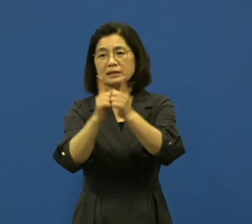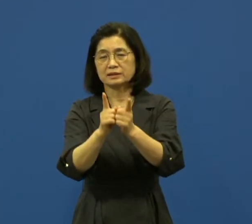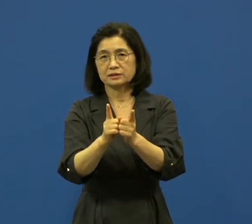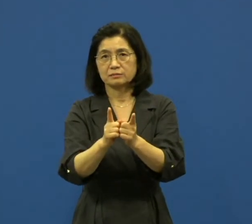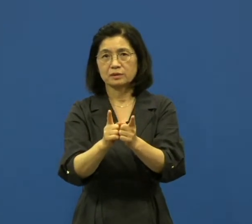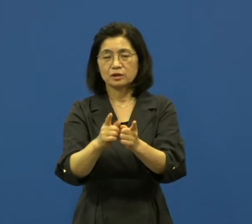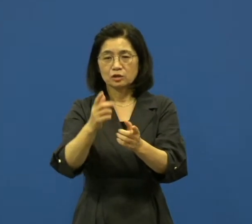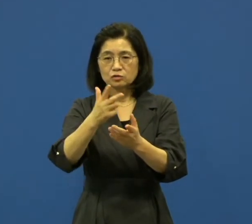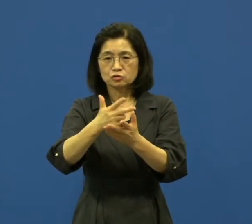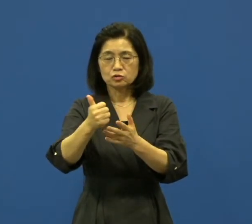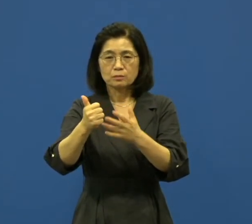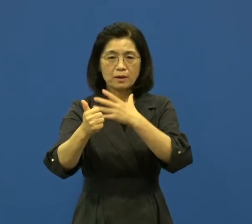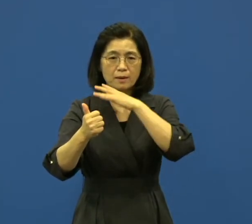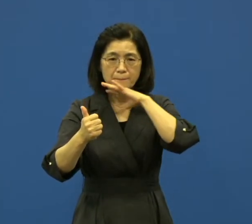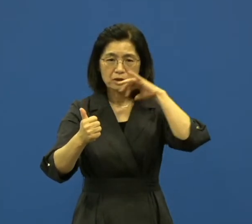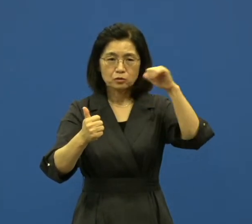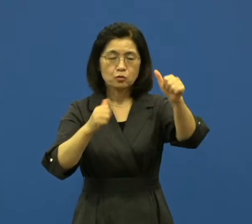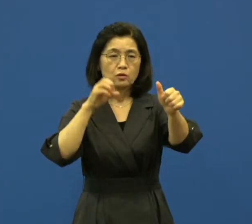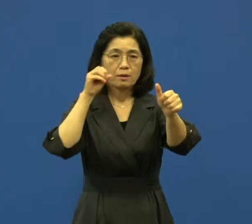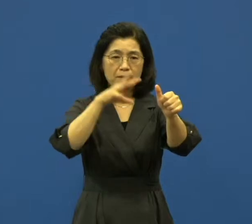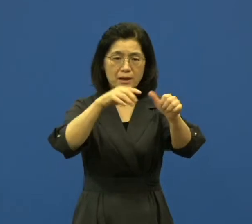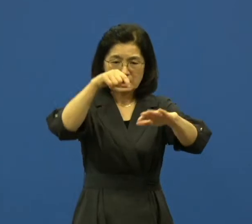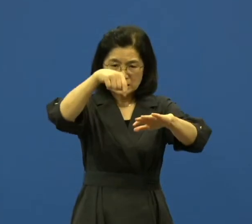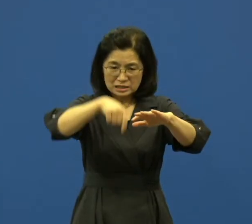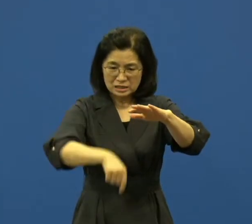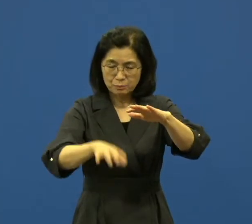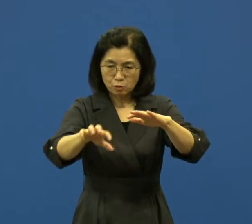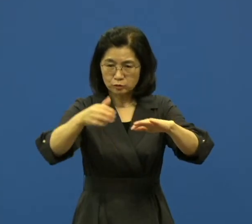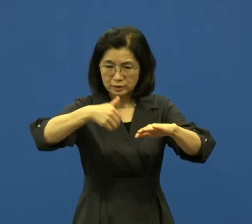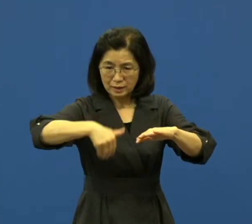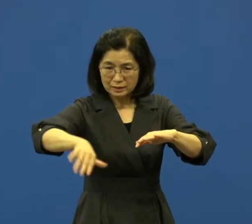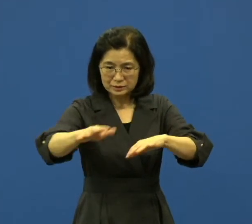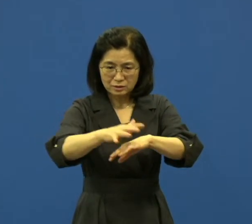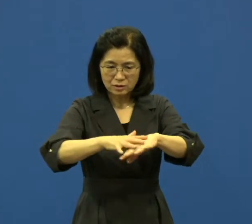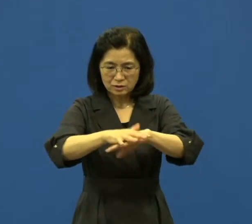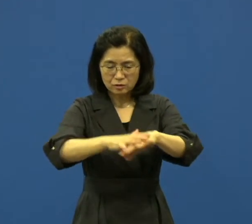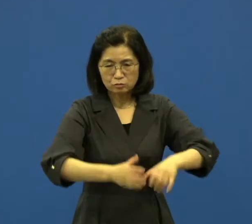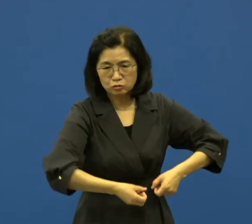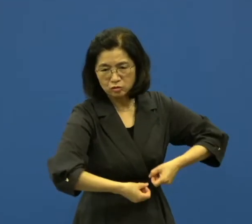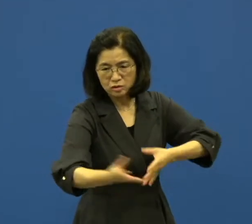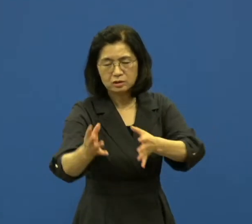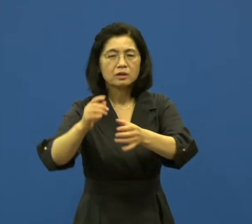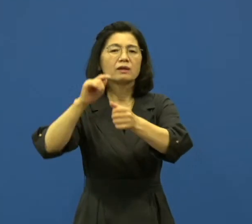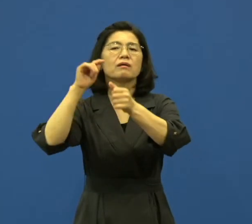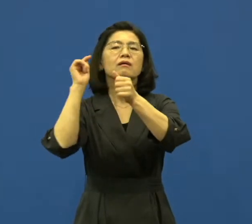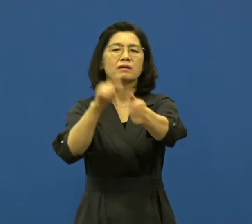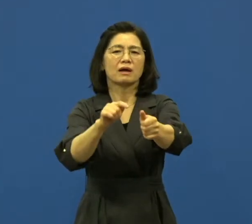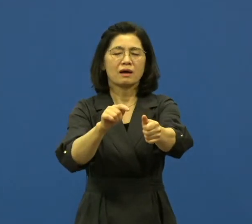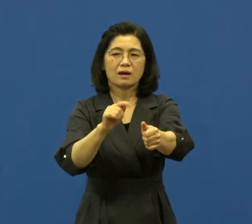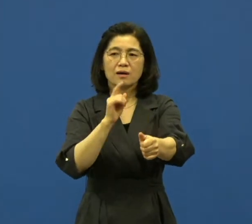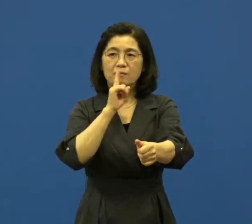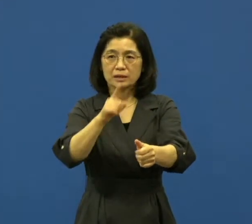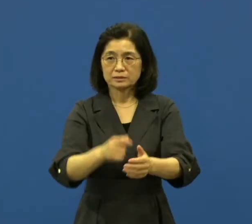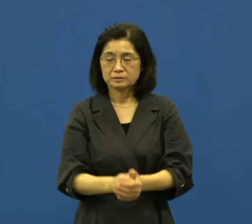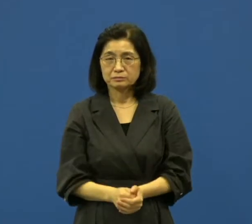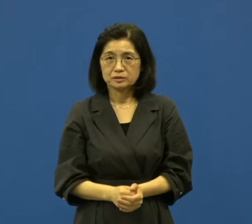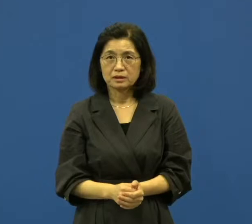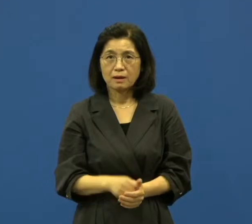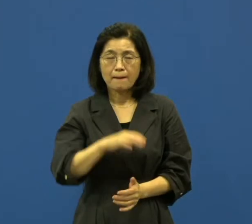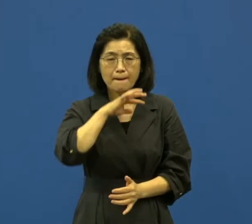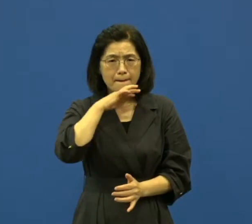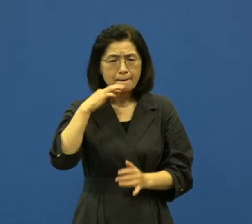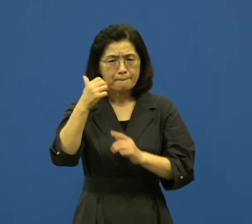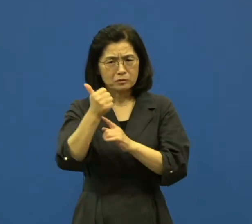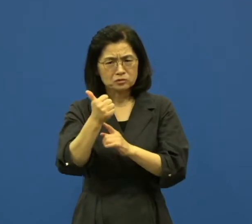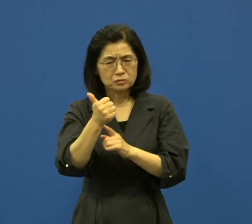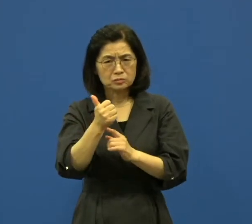주님이 베드로에게 하신 말씀이 뭡니까? 깊은 데로 가서 그물을 내려라. 이것은 베드로에게는 일종의 모험이에요. 그런 경험